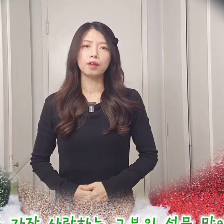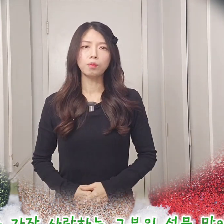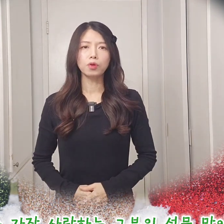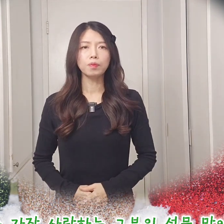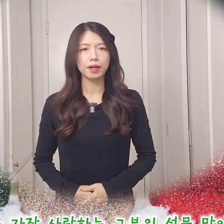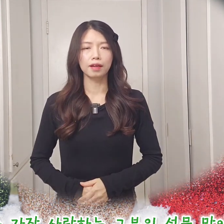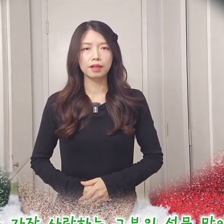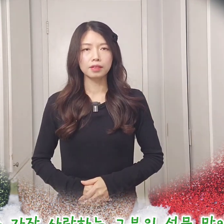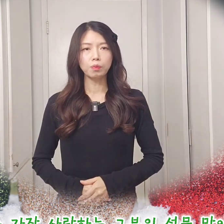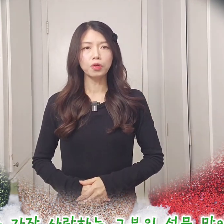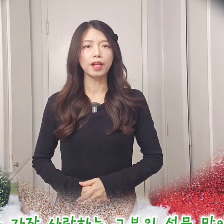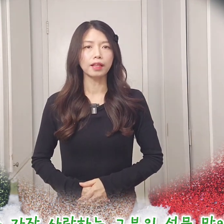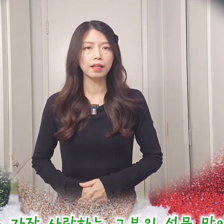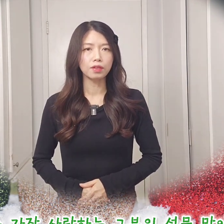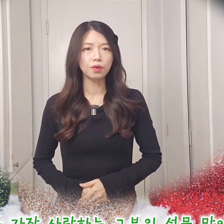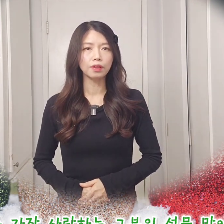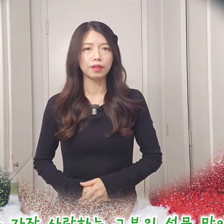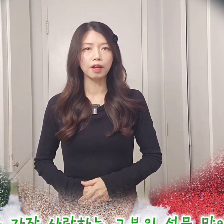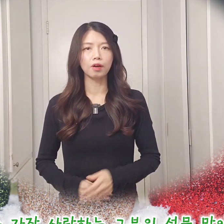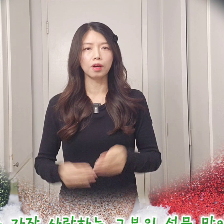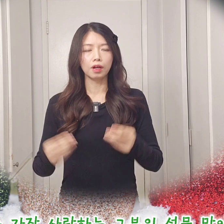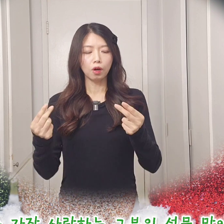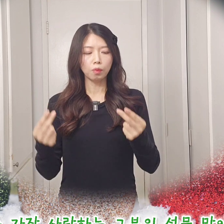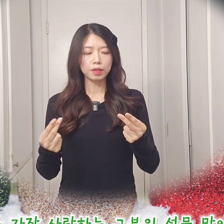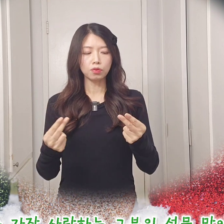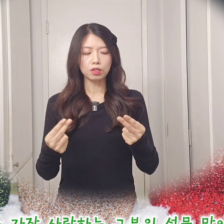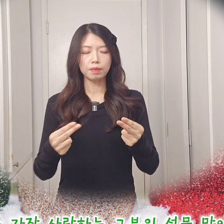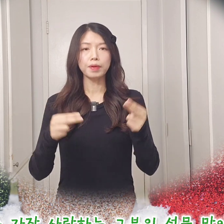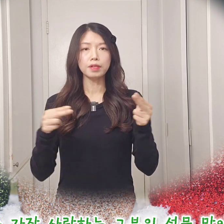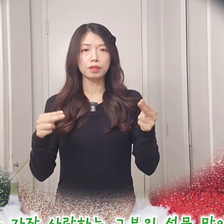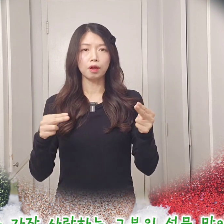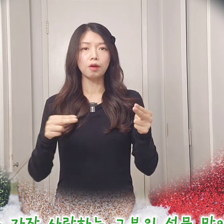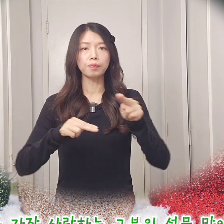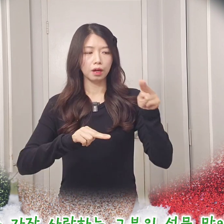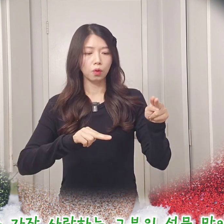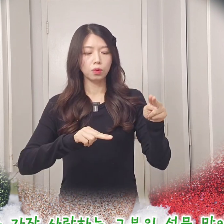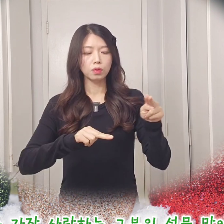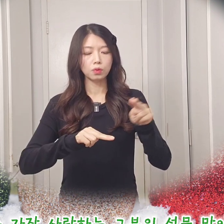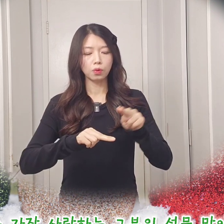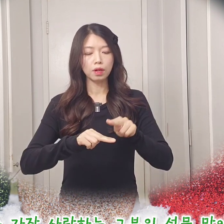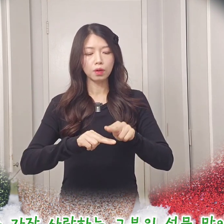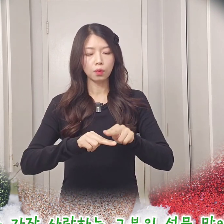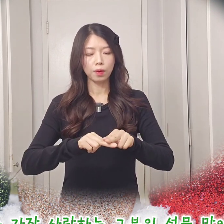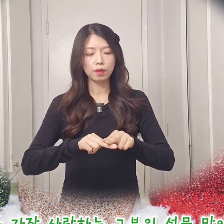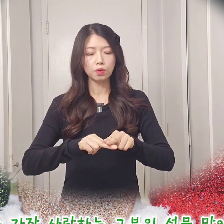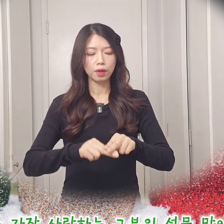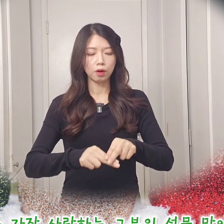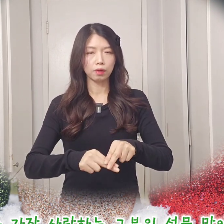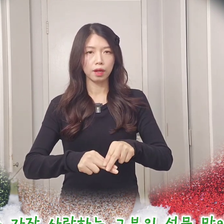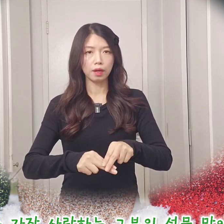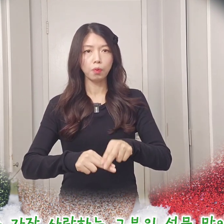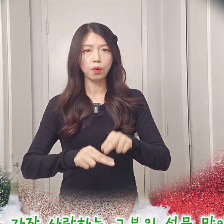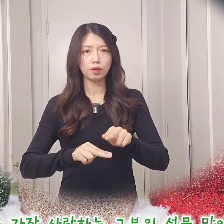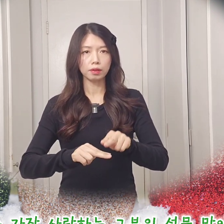선물 말이야. 선물을 나타내는 수어는요. 검지 중지만 피셔서 오른손을 왼손에 이렇게